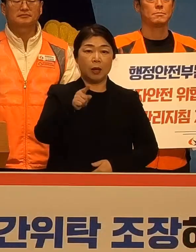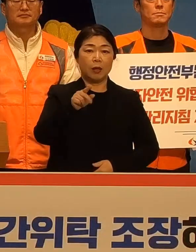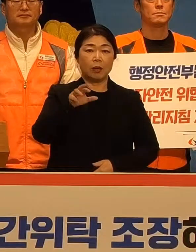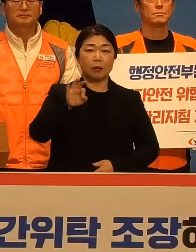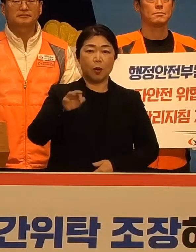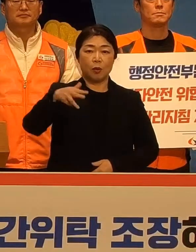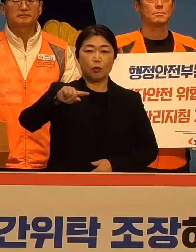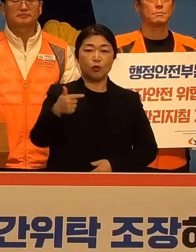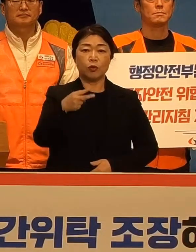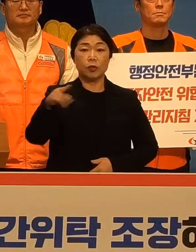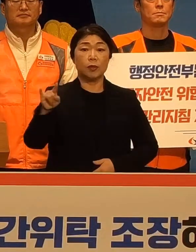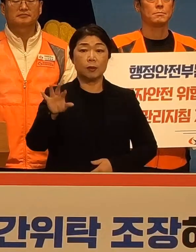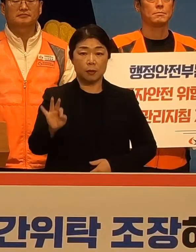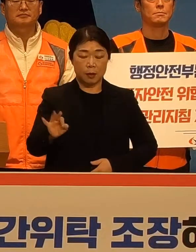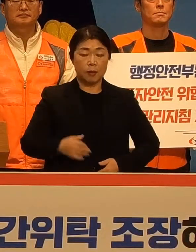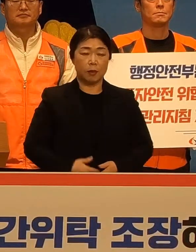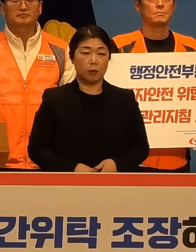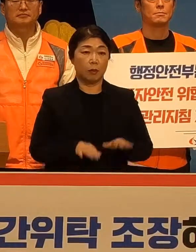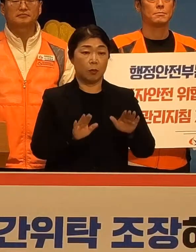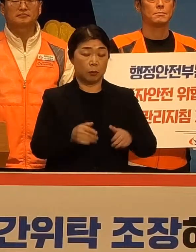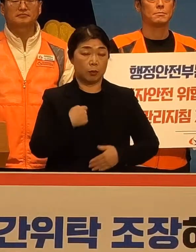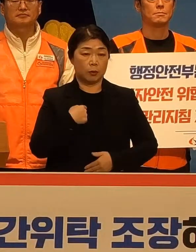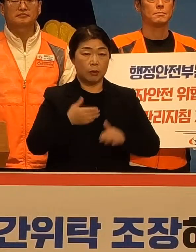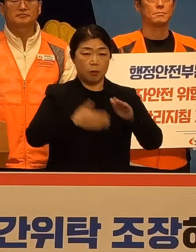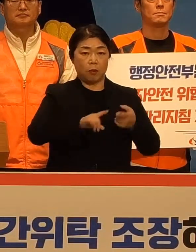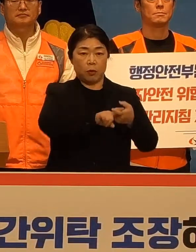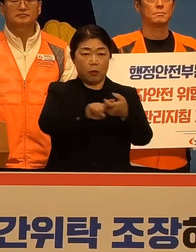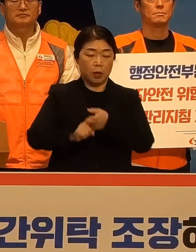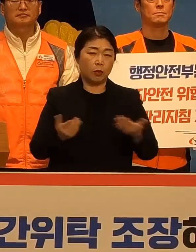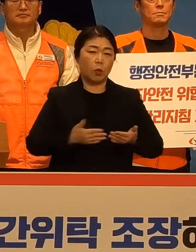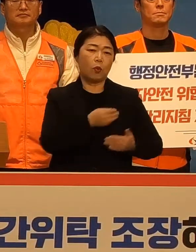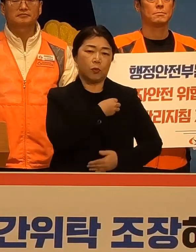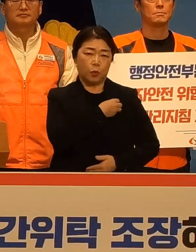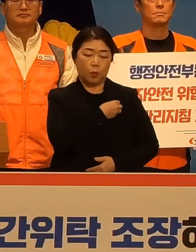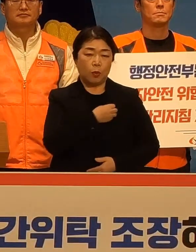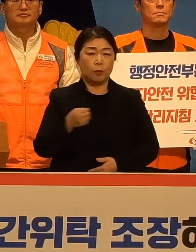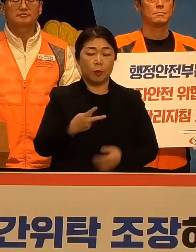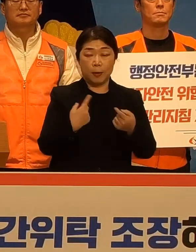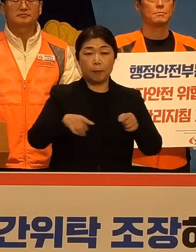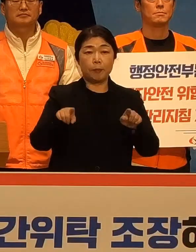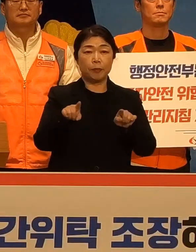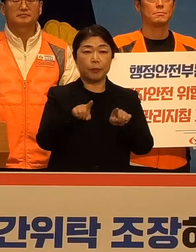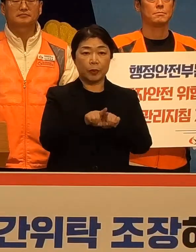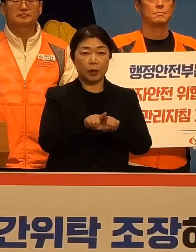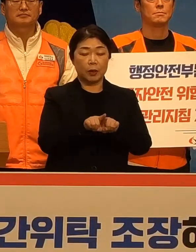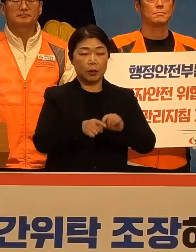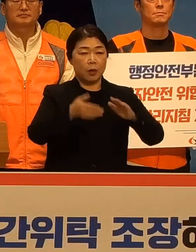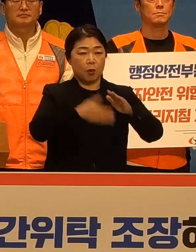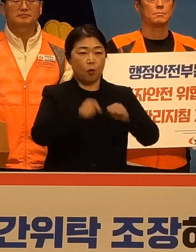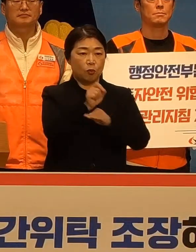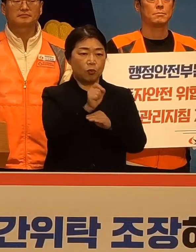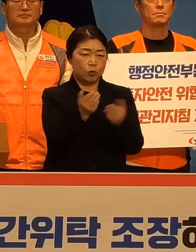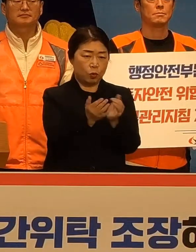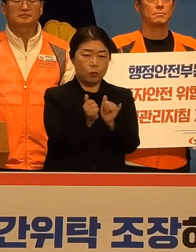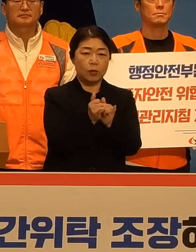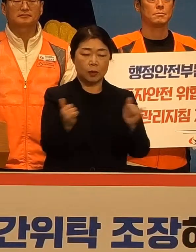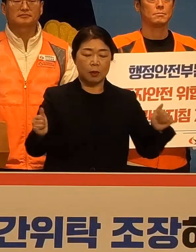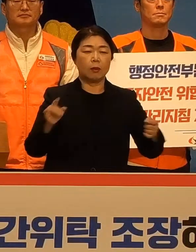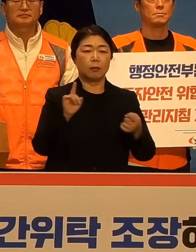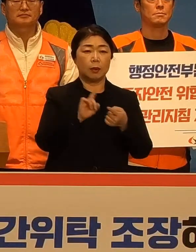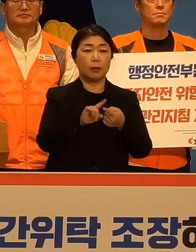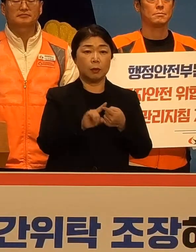정춘생입니다. 오늘 저는 공공연대 노조와 함께 공무직 노동자에